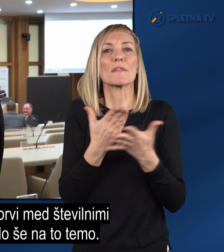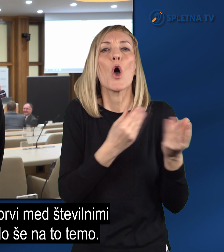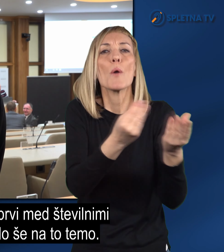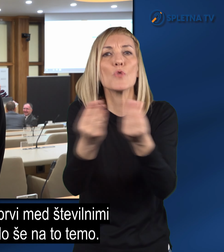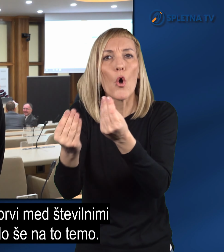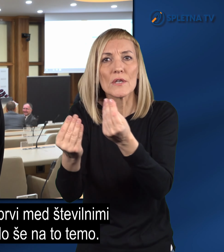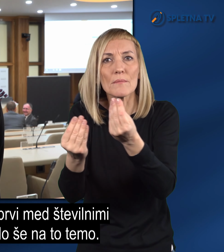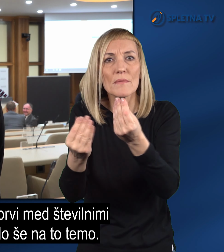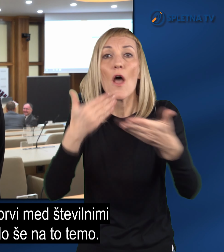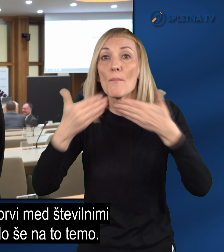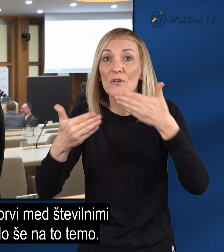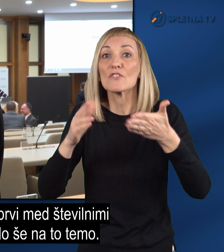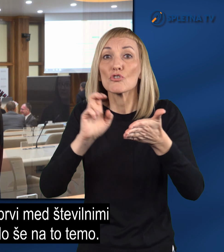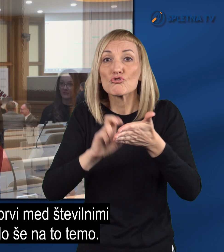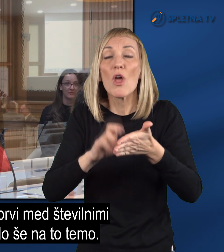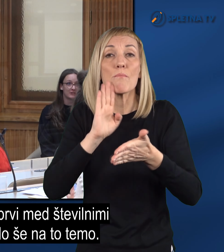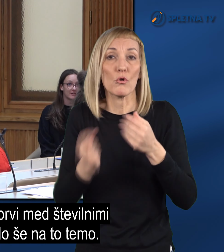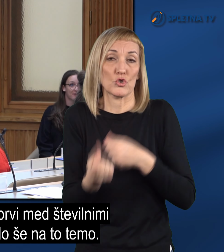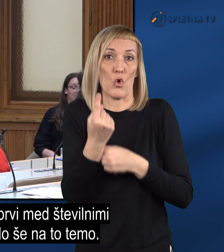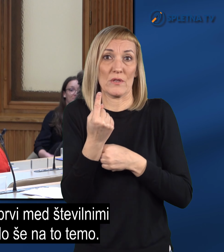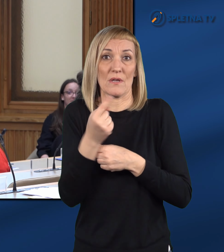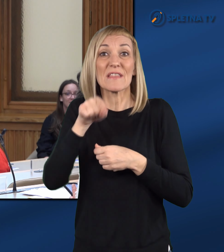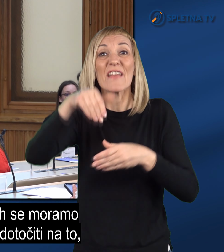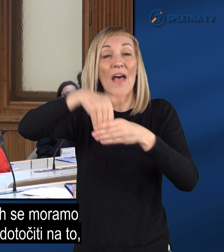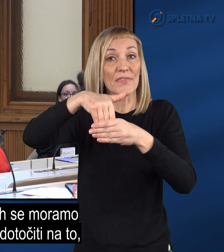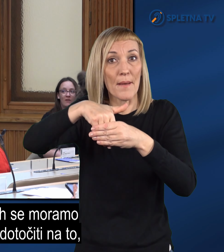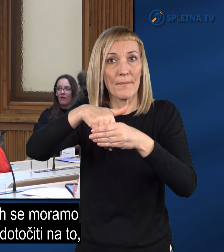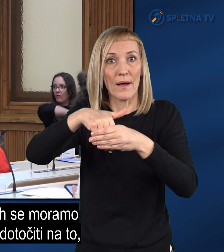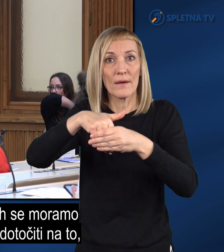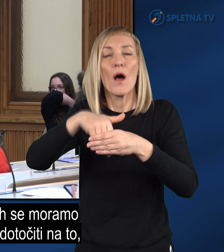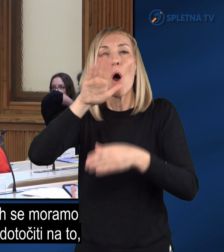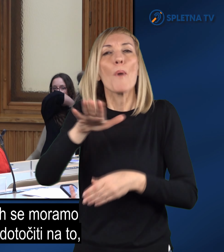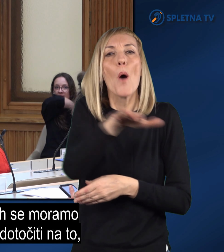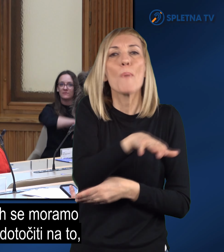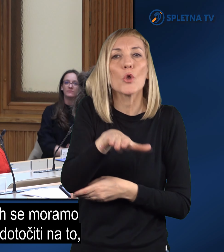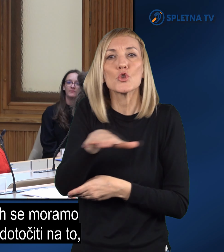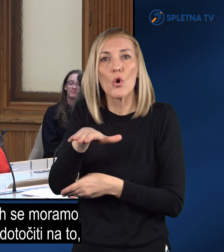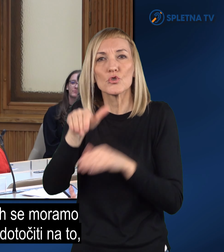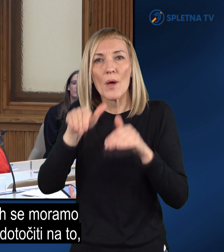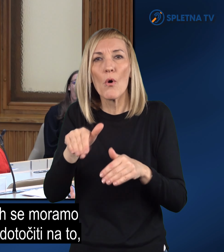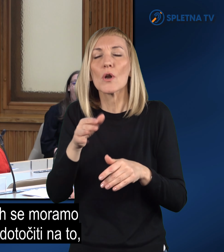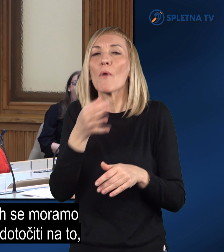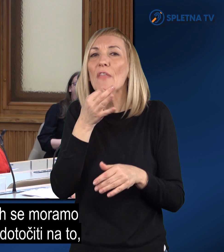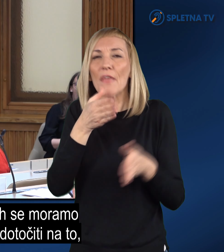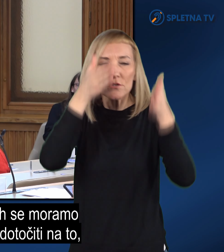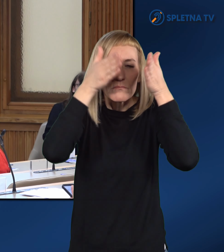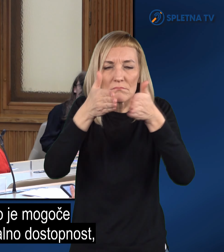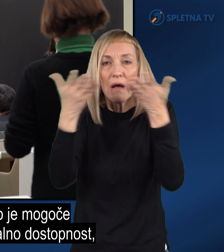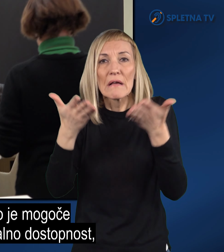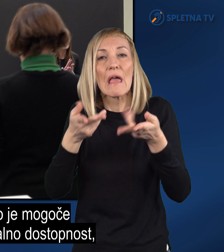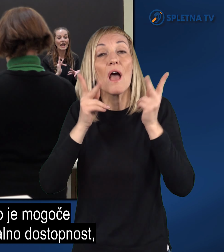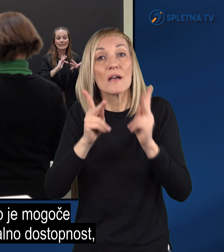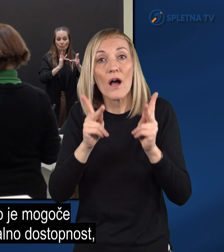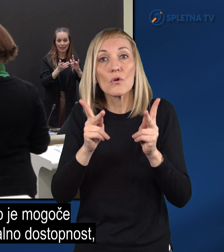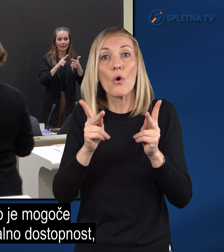prvega med mnogimi še, ki bojo prišli na to temo. Se pravi, moramo po področjih se močno skoncentrirati na to,